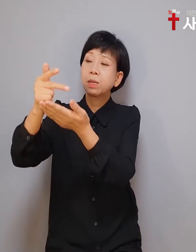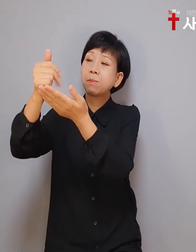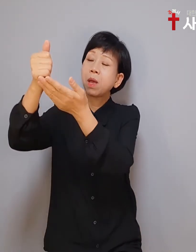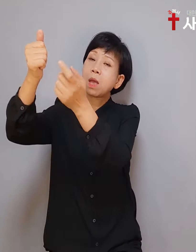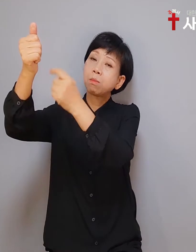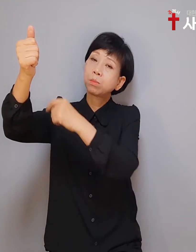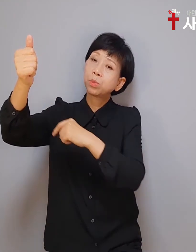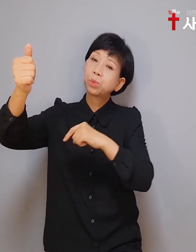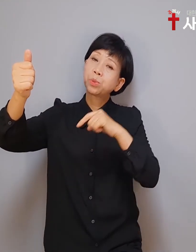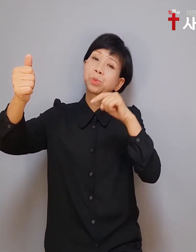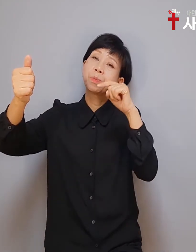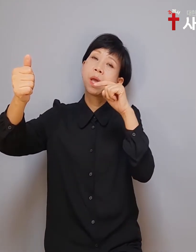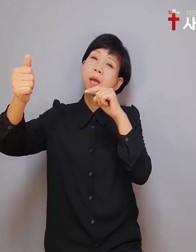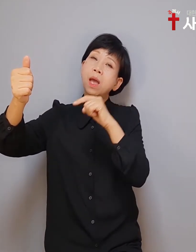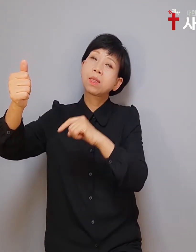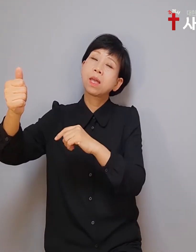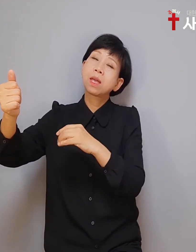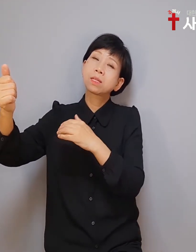주님의 품